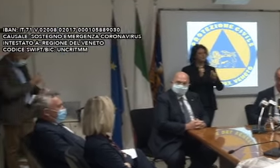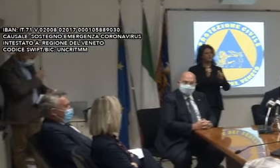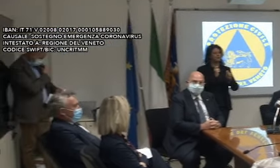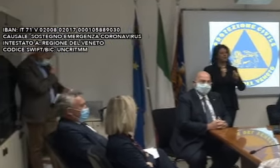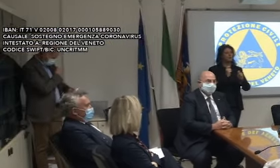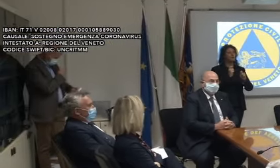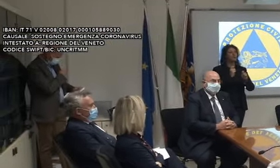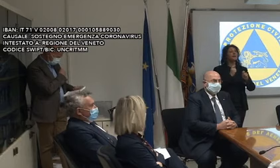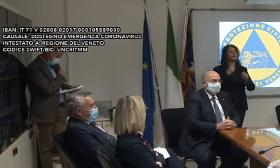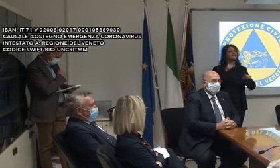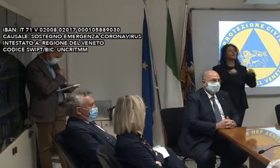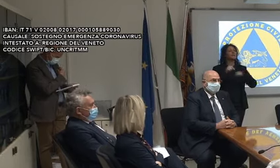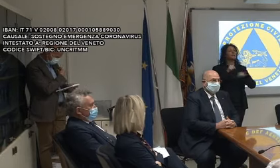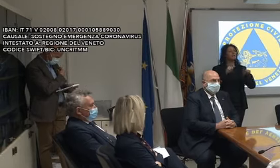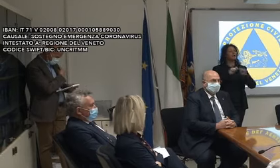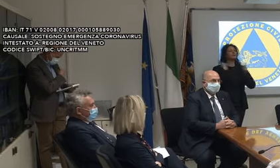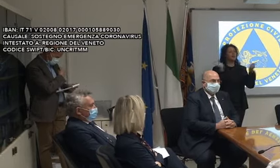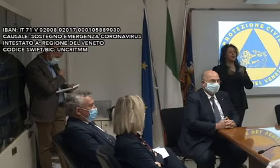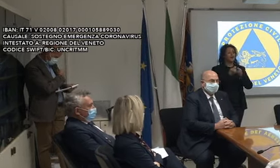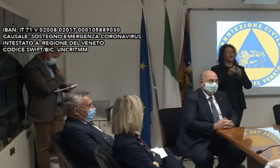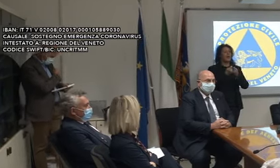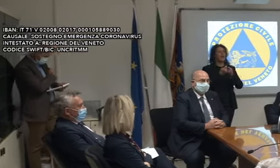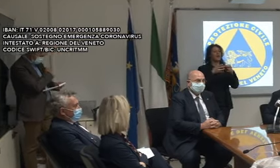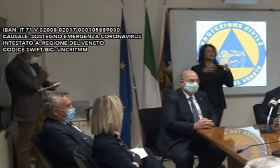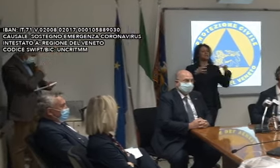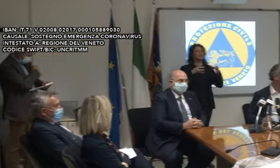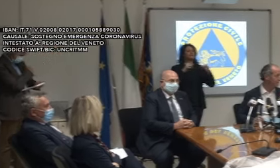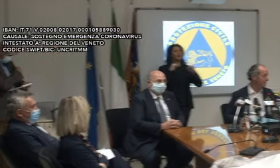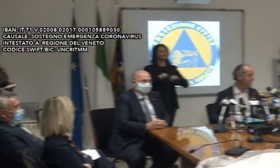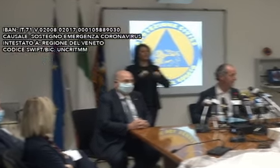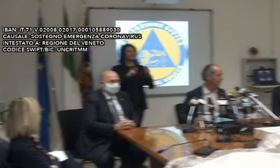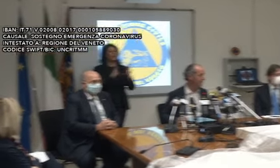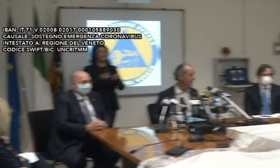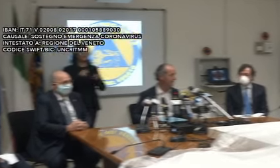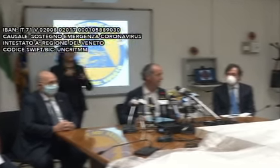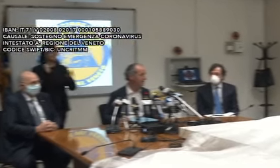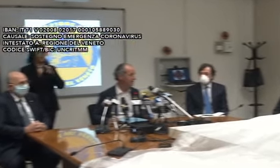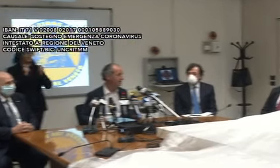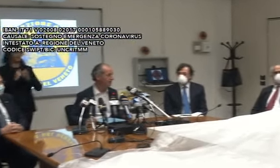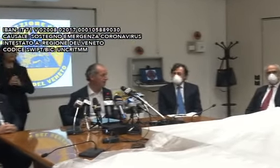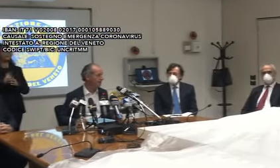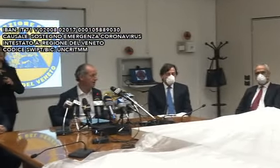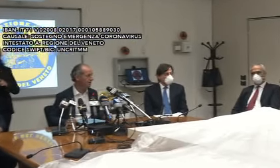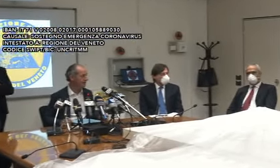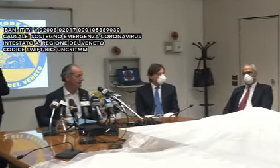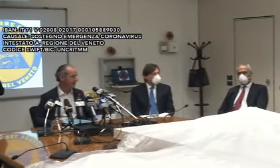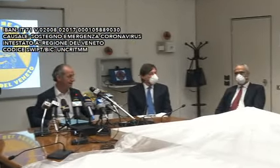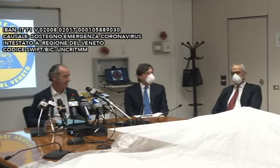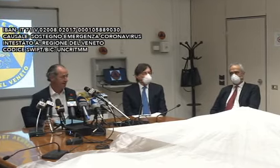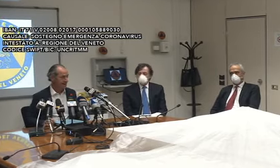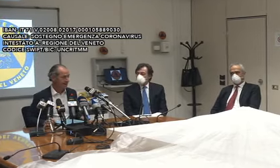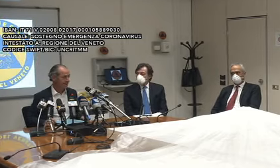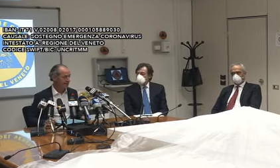il direttore generale dell'azienda ospedaliera di Padova, poi ho dimenticato qualcuno, ovviamente l'assessore Marcato che si è aggiunto a noi oggi.